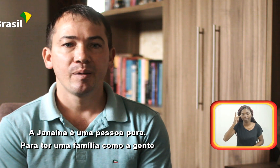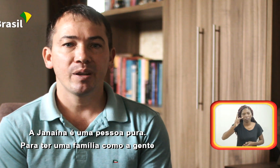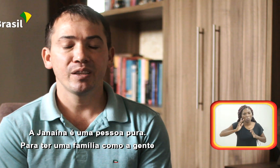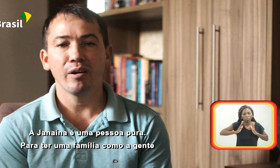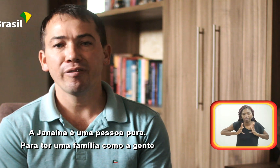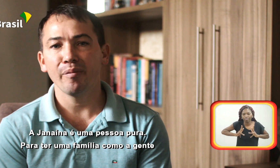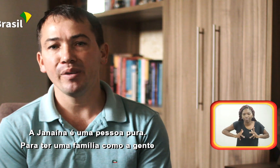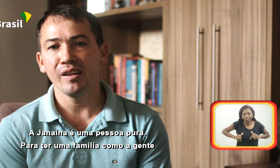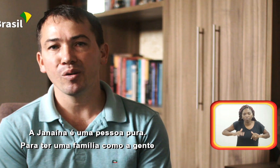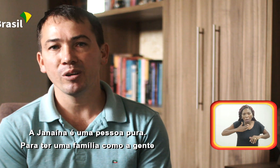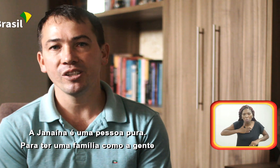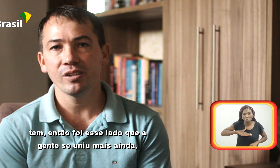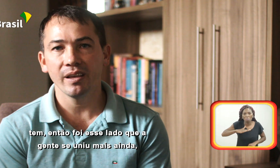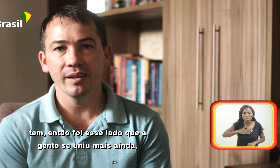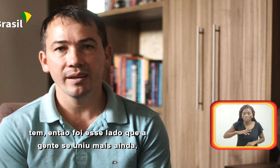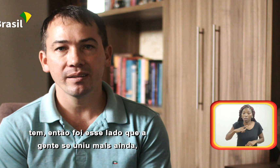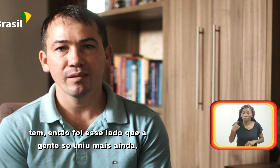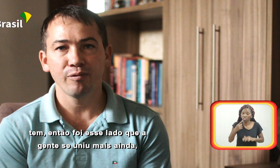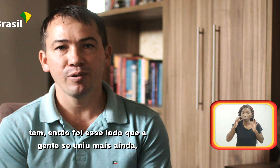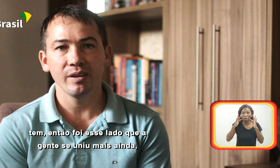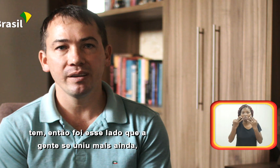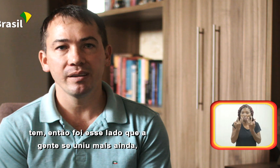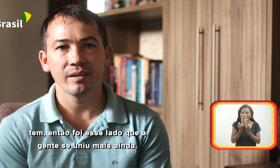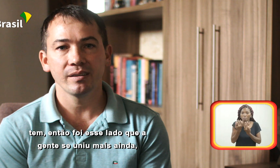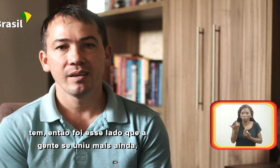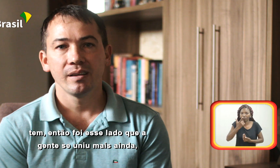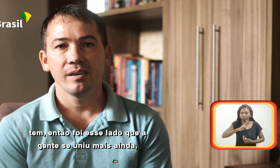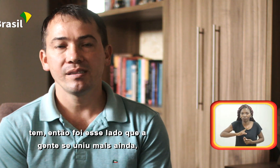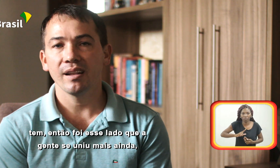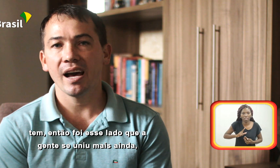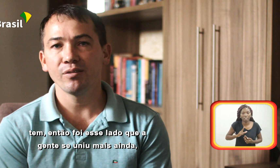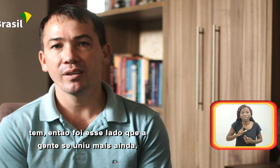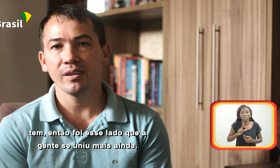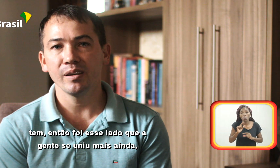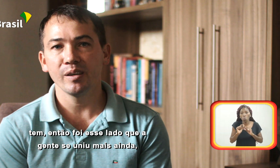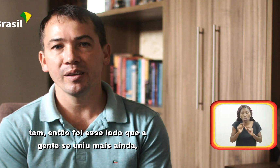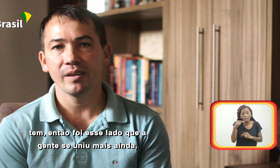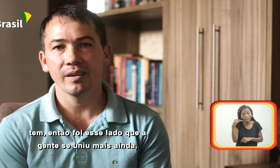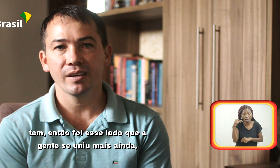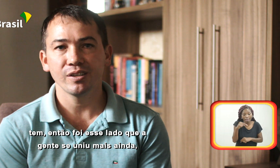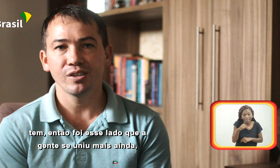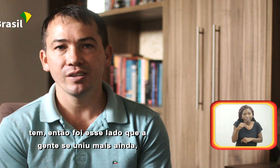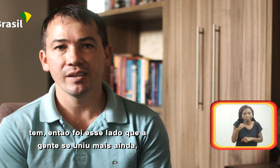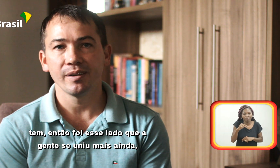ter uma família como a gente tem, né? Então foi esse lado que a gente